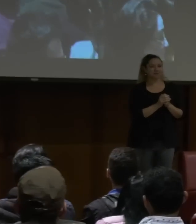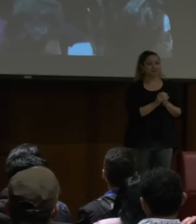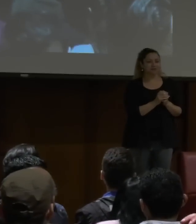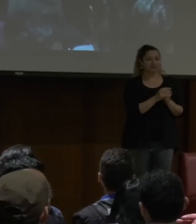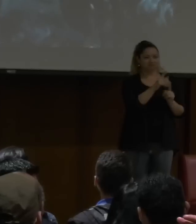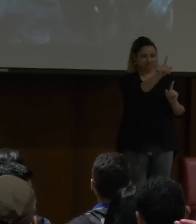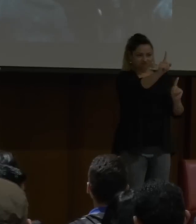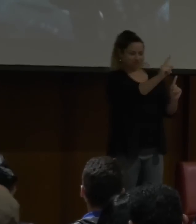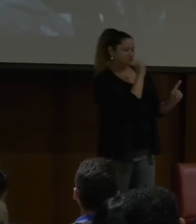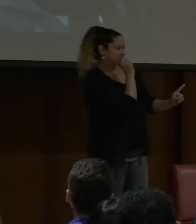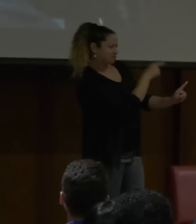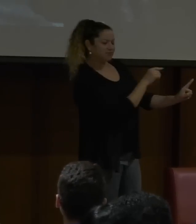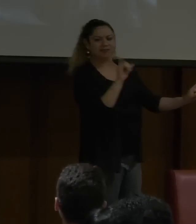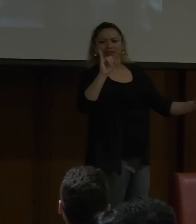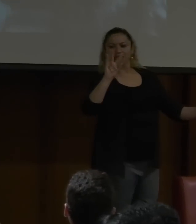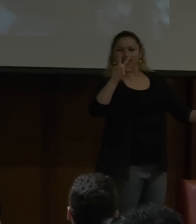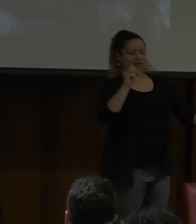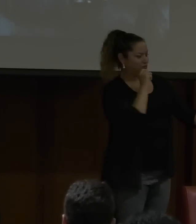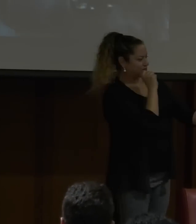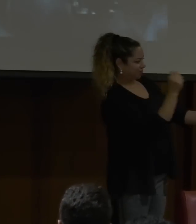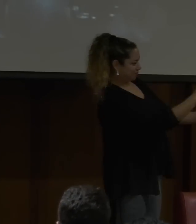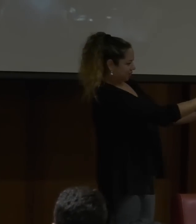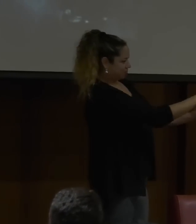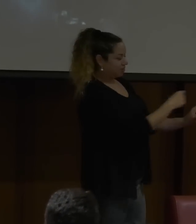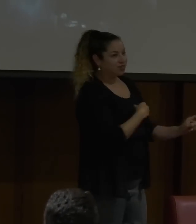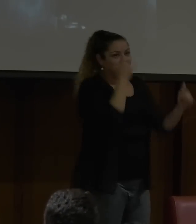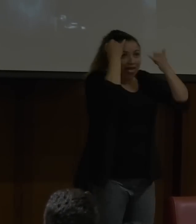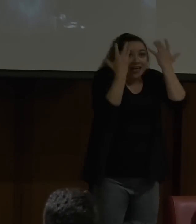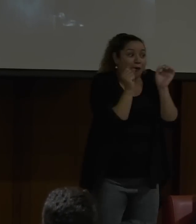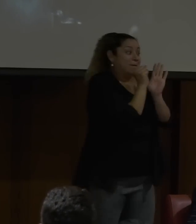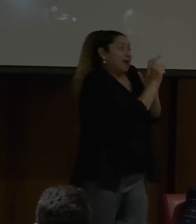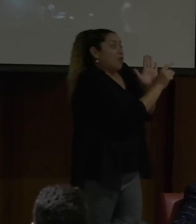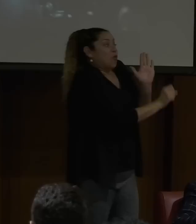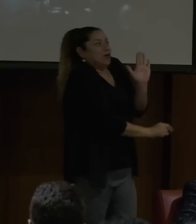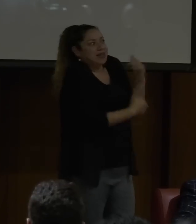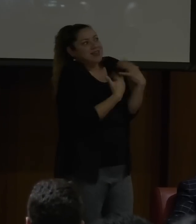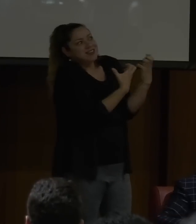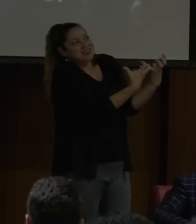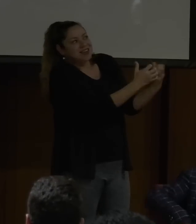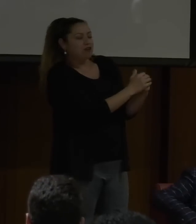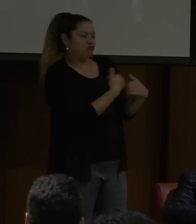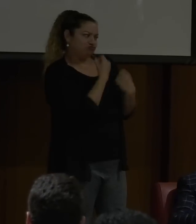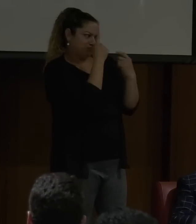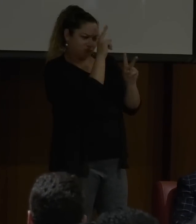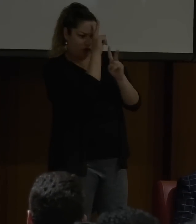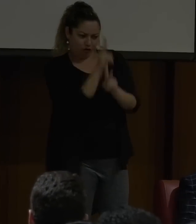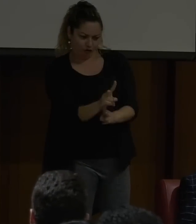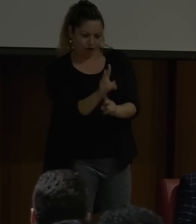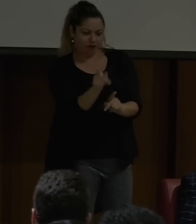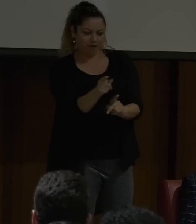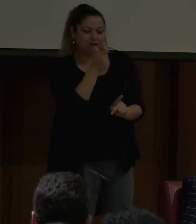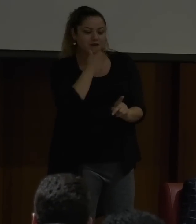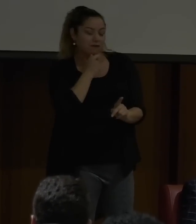Gracias. Ivo, se me ocurren 200 preguntas, pero estamos en un homenaje a tu papá, de